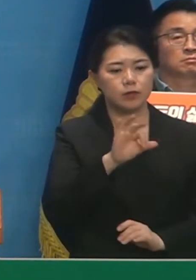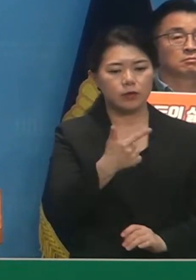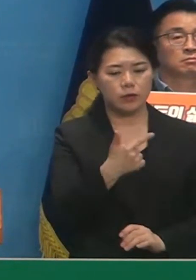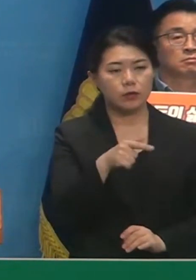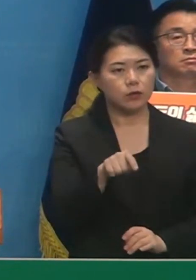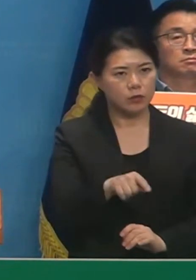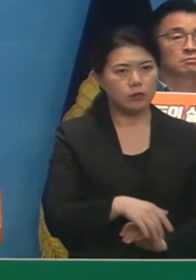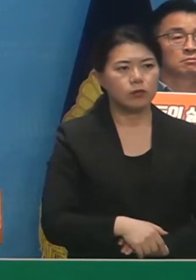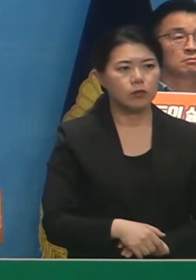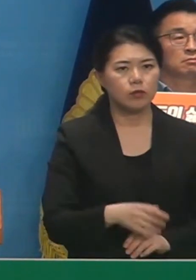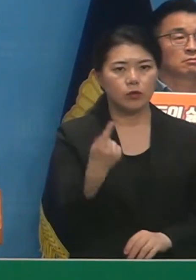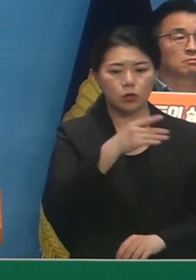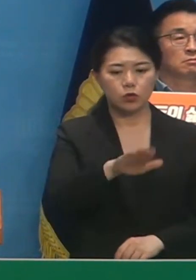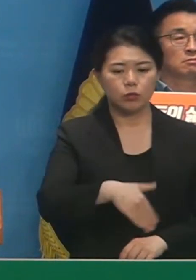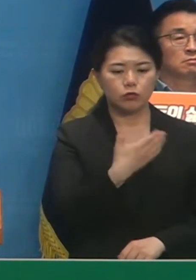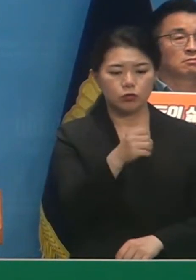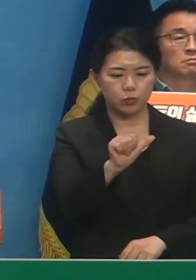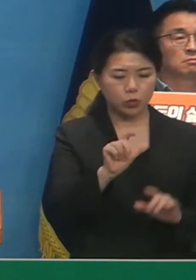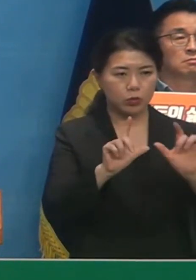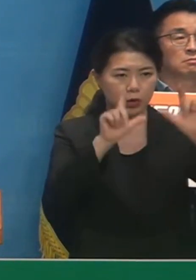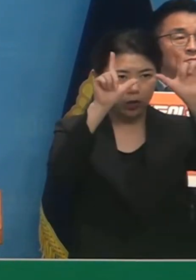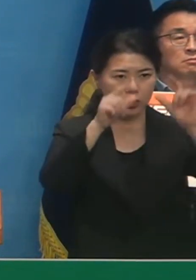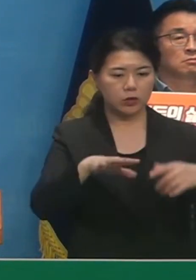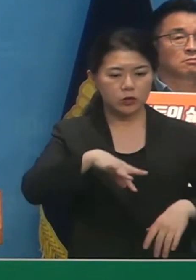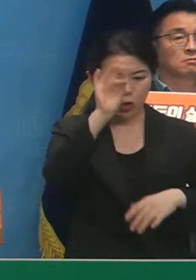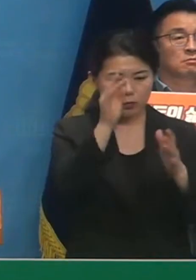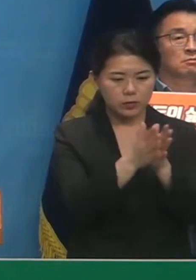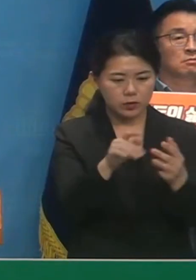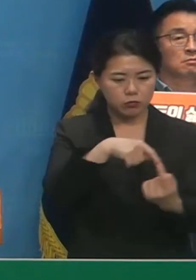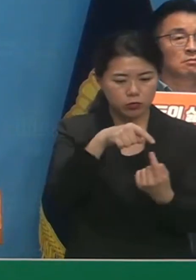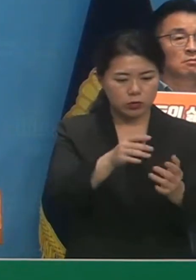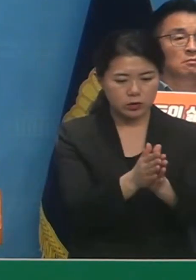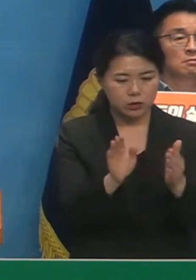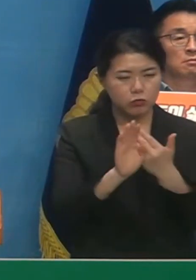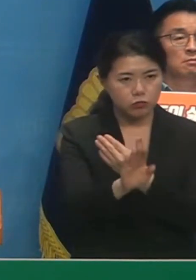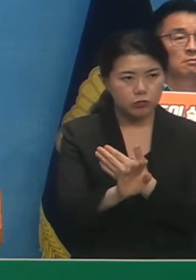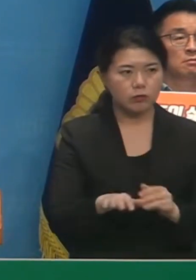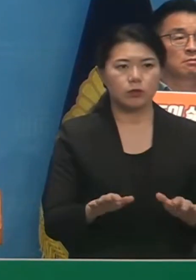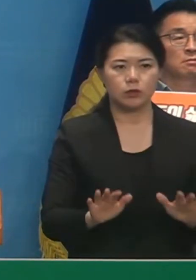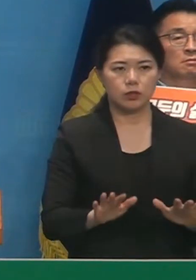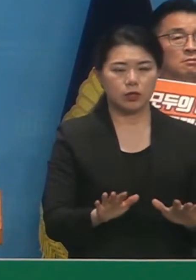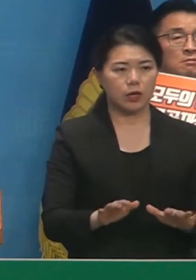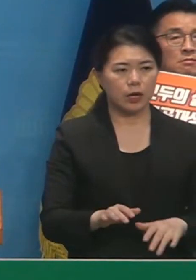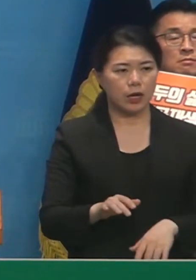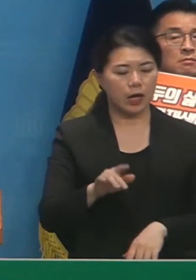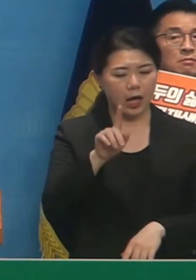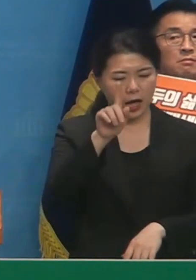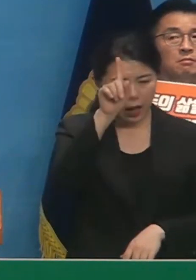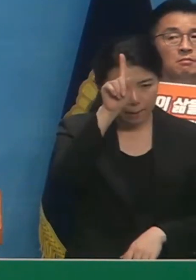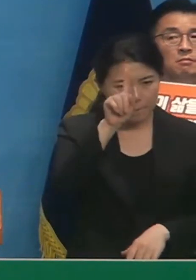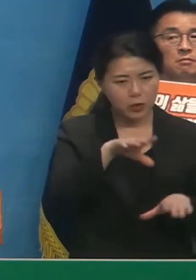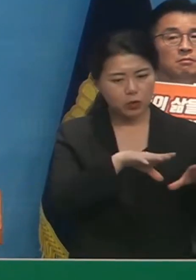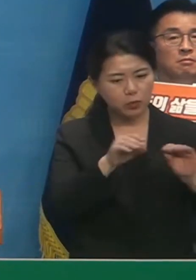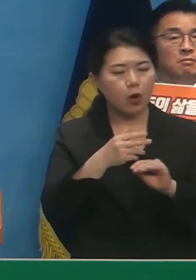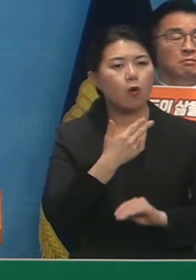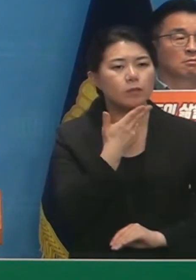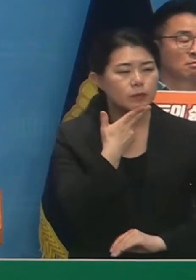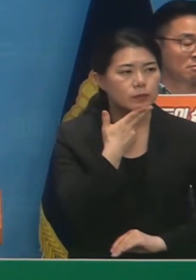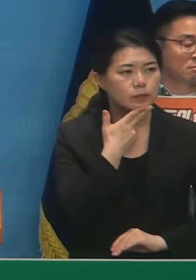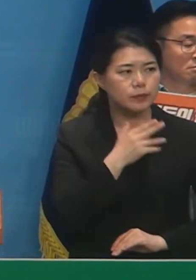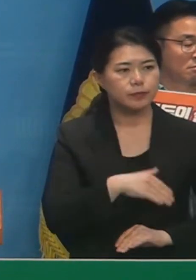태안화력은 1995년 첫 가동 이후 지금까지 단 한 차례의 정전사고